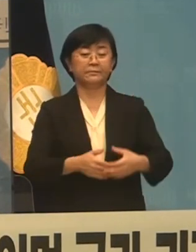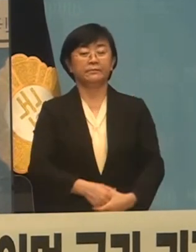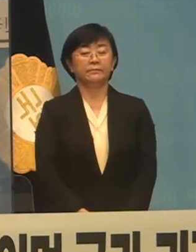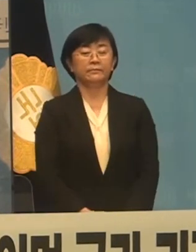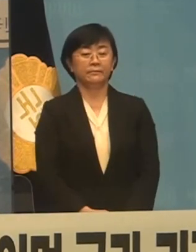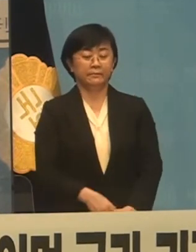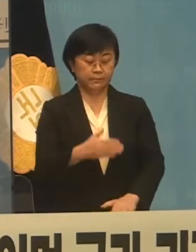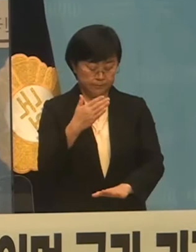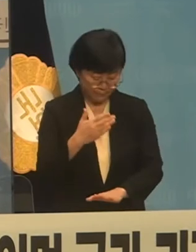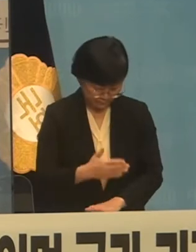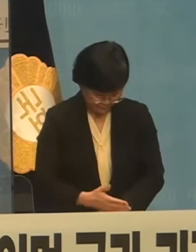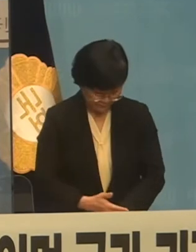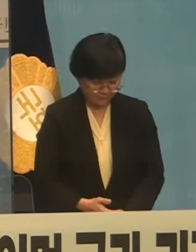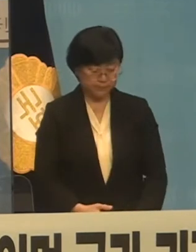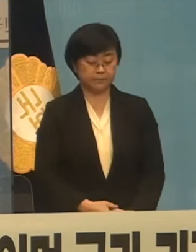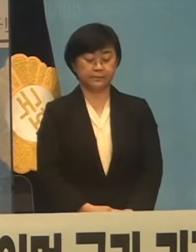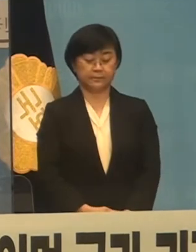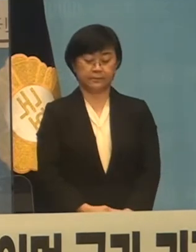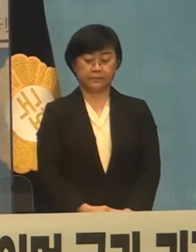부탁드리겠습니다. 고맙습니다.